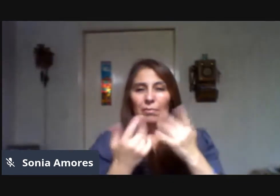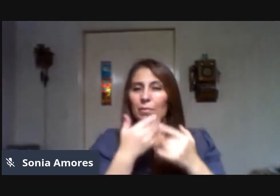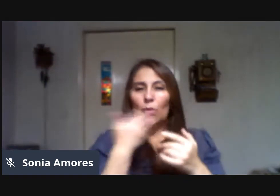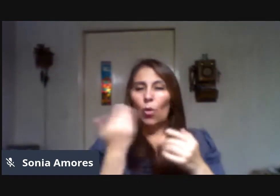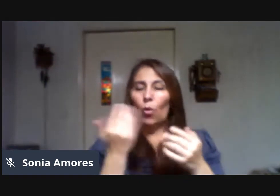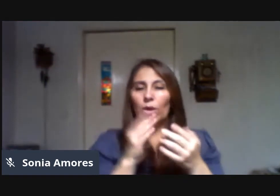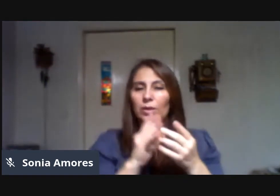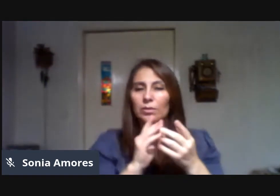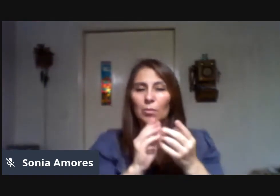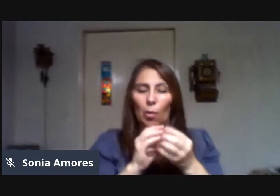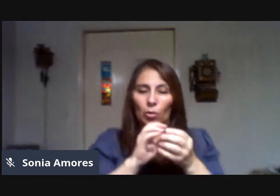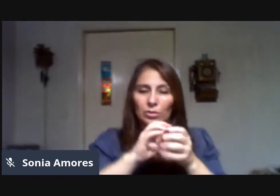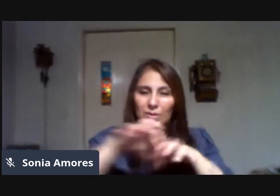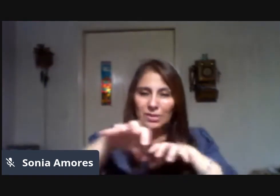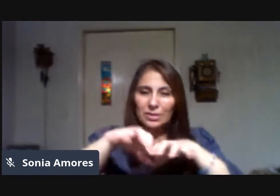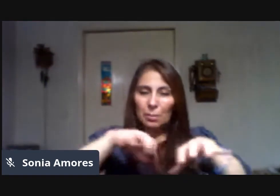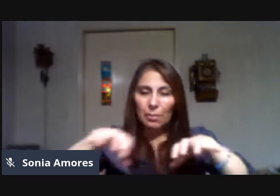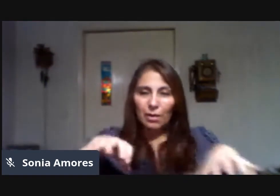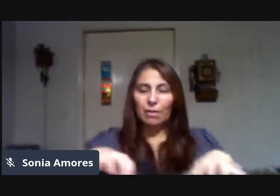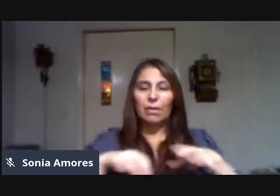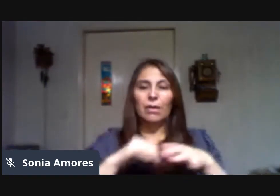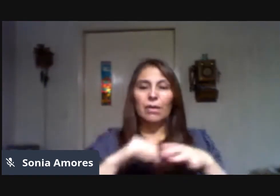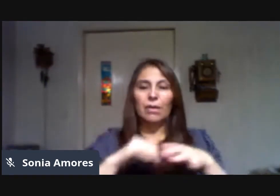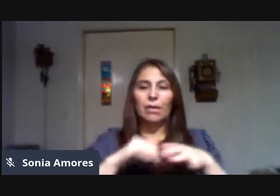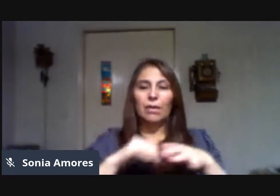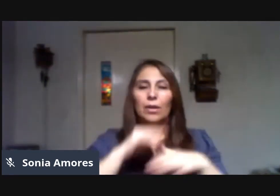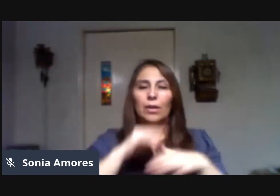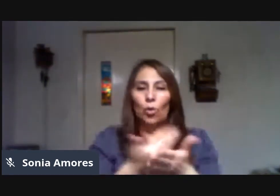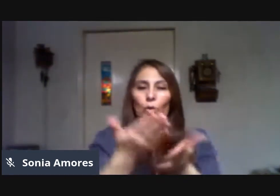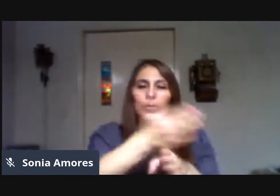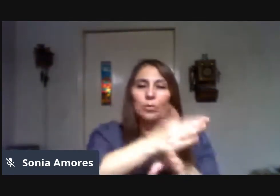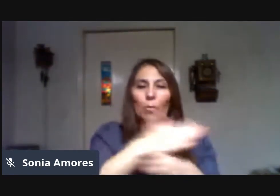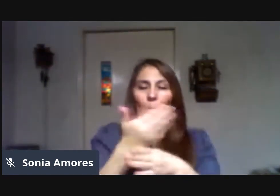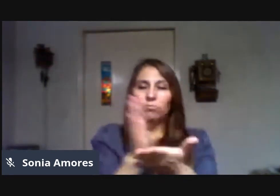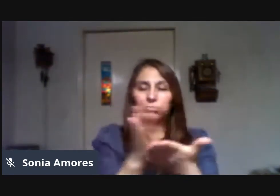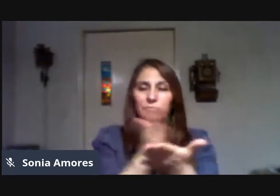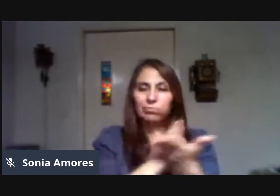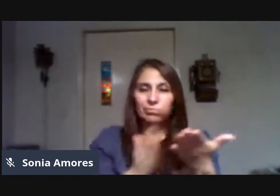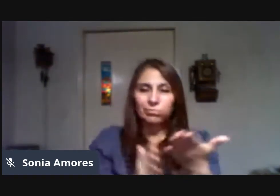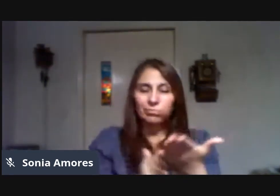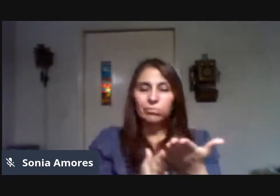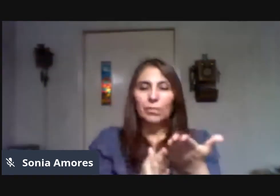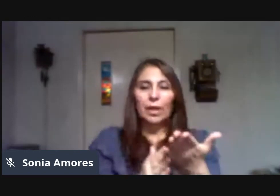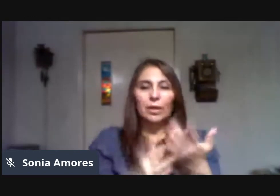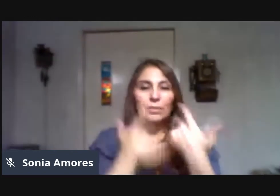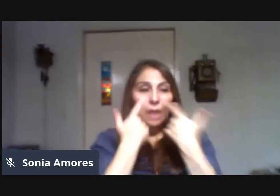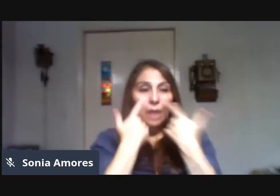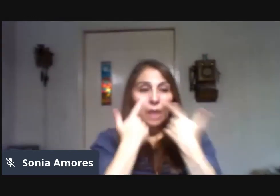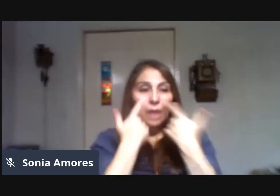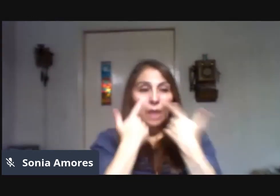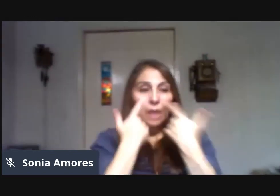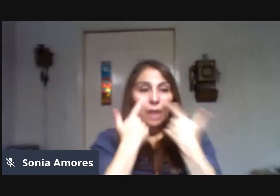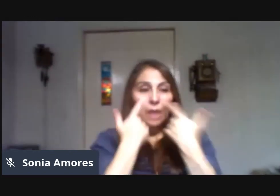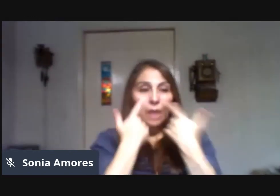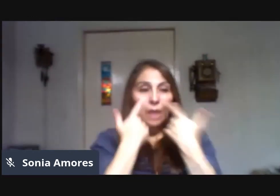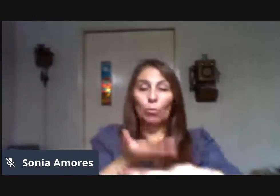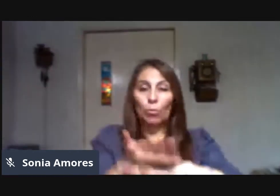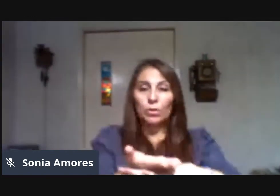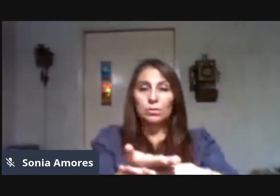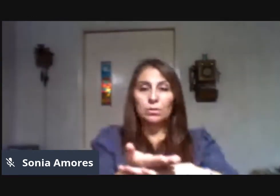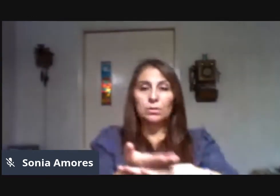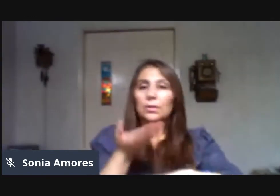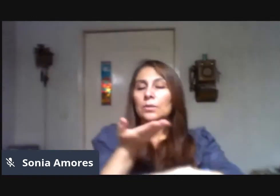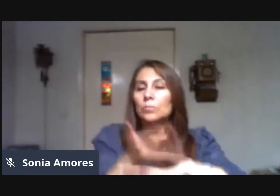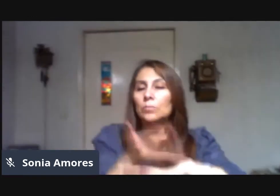En segundo lugar, es seguir destacando, por ejemplo, las propuestas que hay a propósito de un